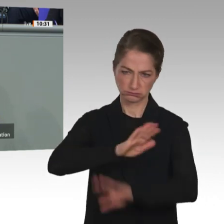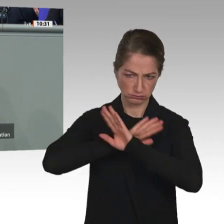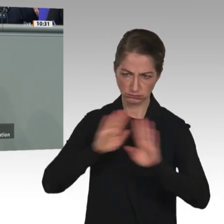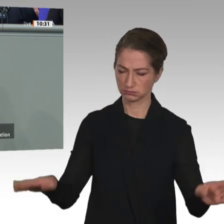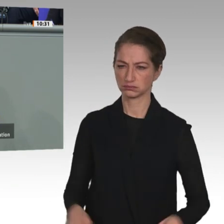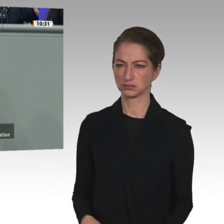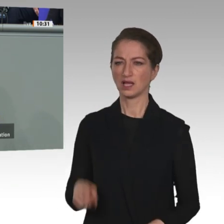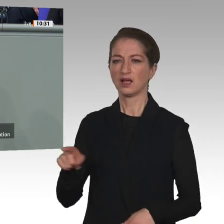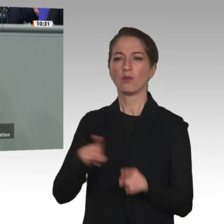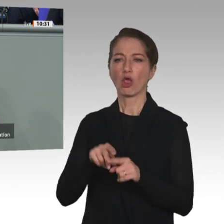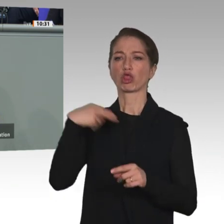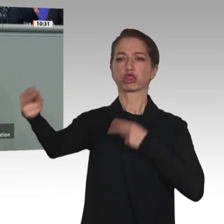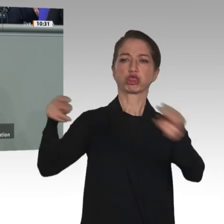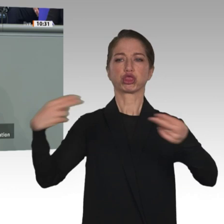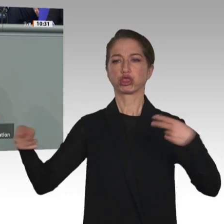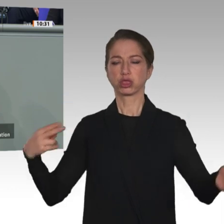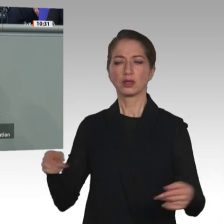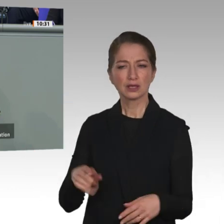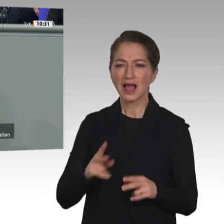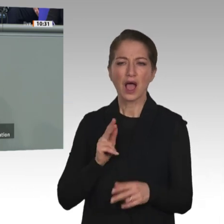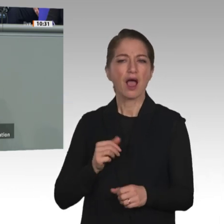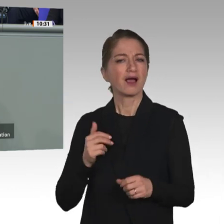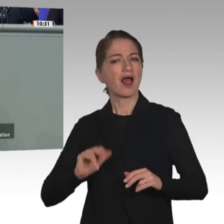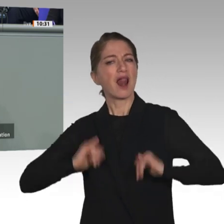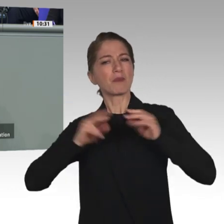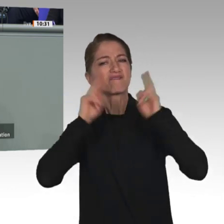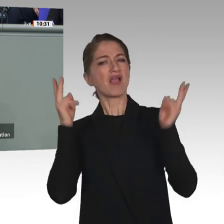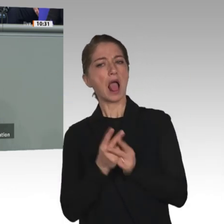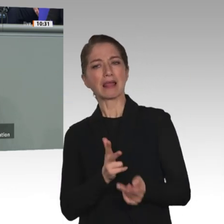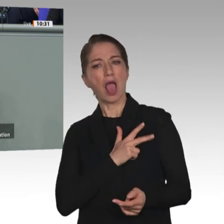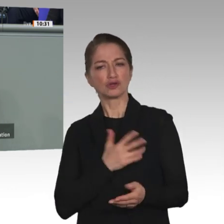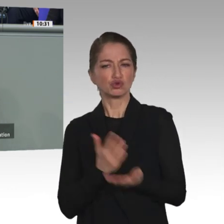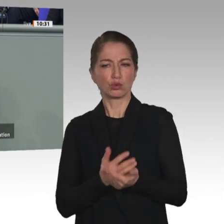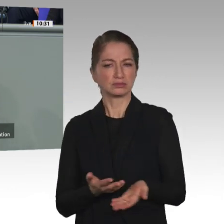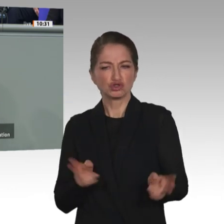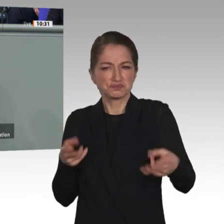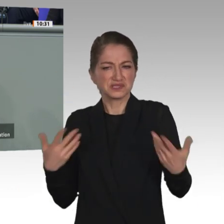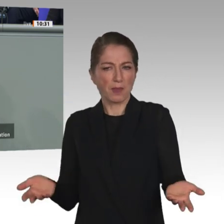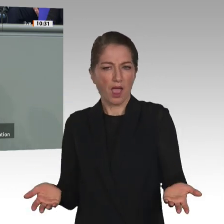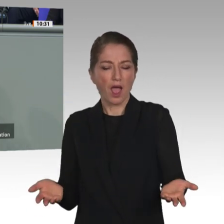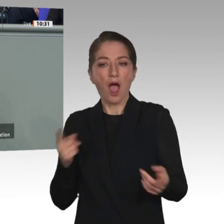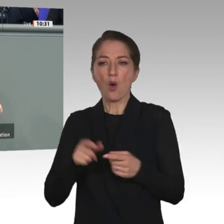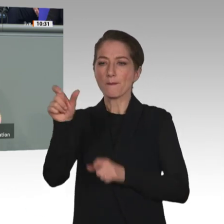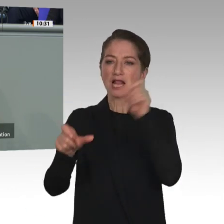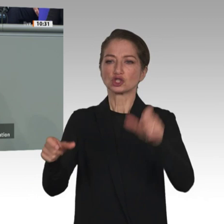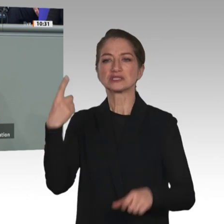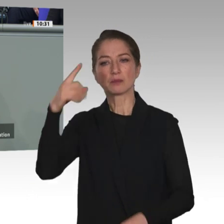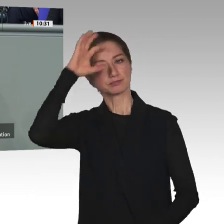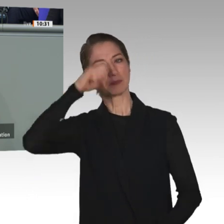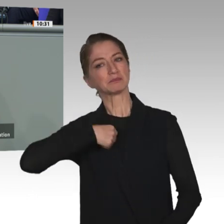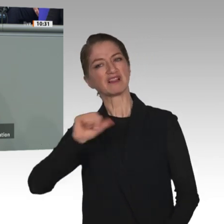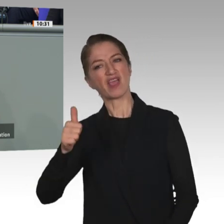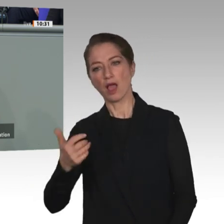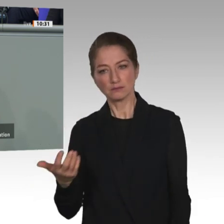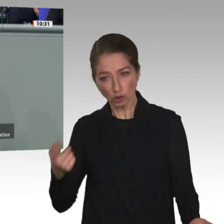die Realität in unserer Gesellschaft ab. Sie entspricht auch nicht dem Selbstverständnis vieler Menschen. Ihre